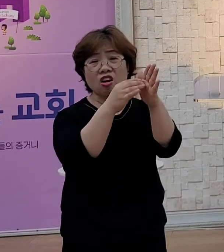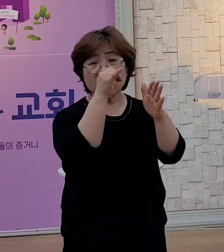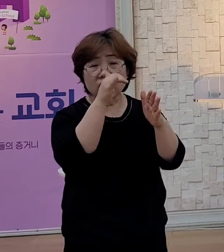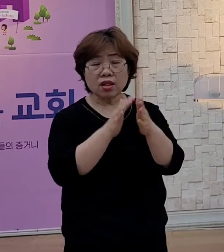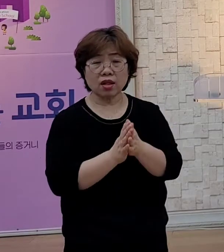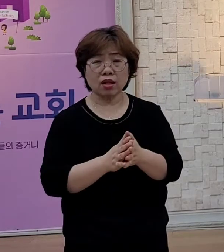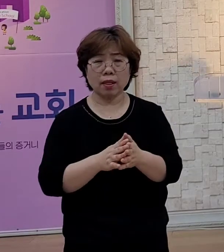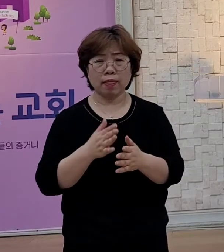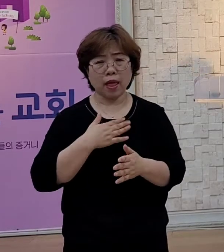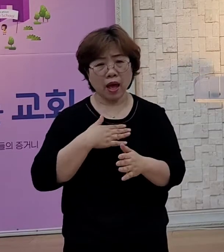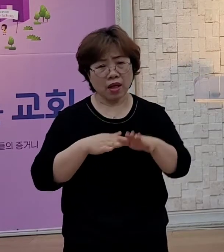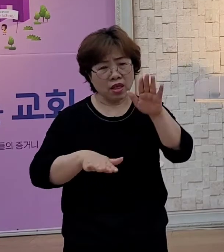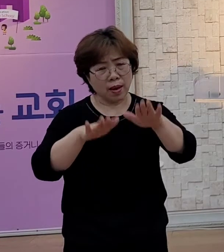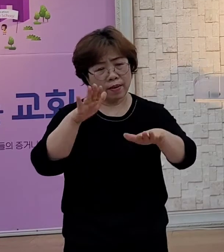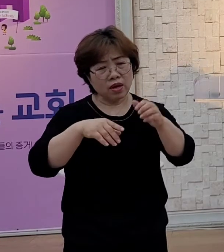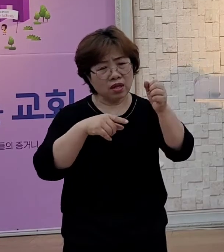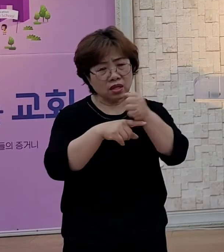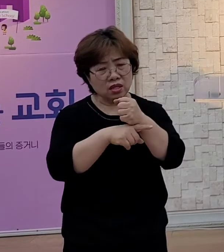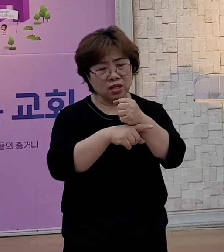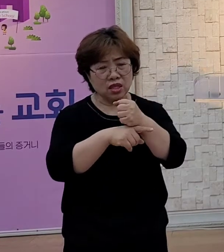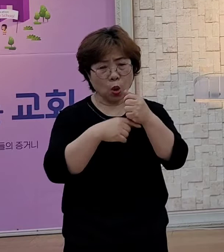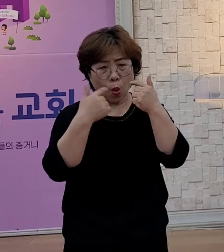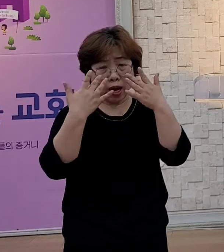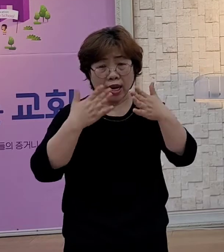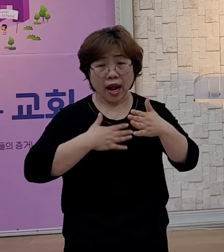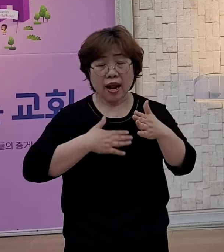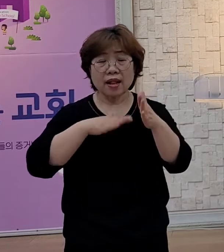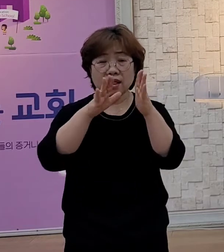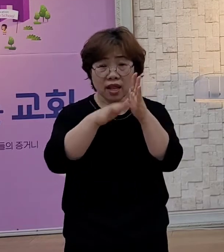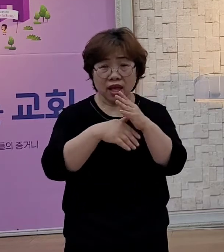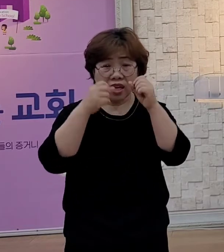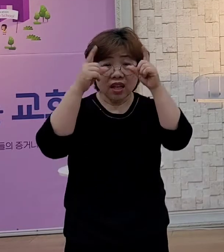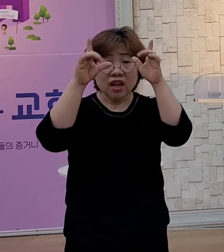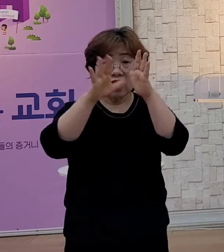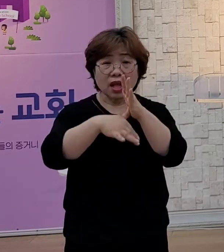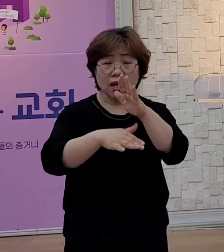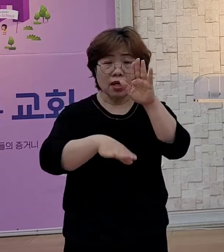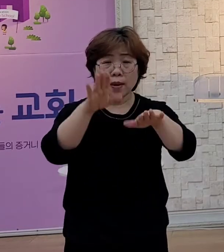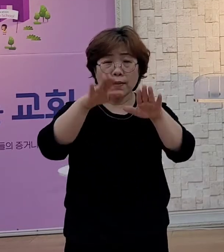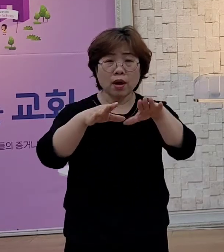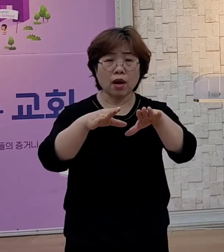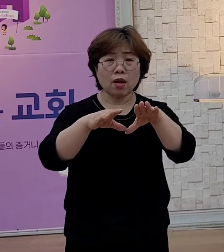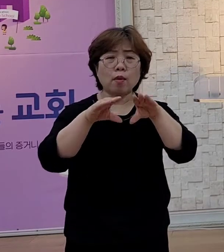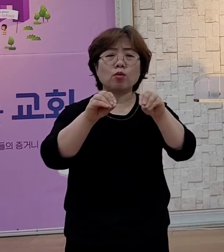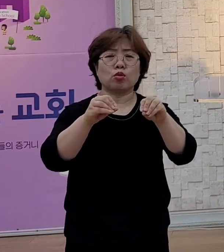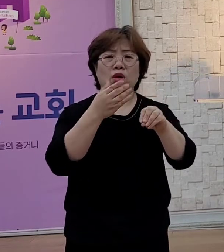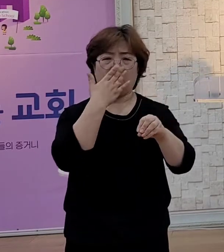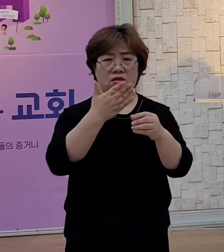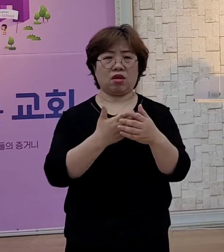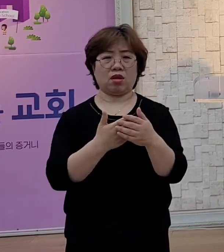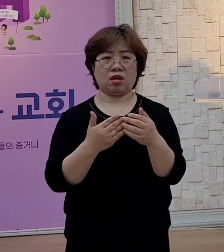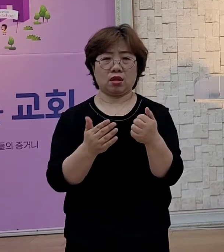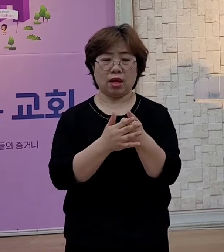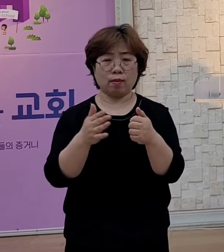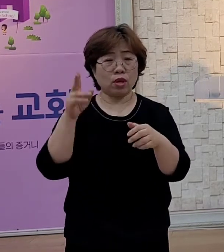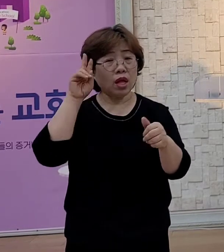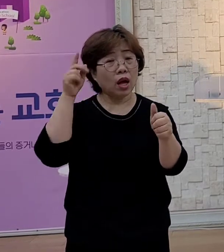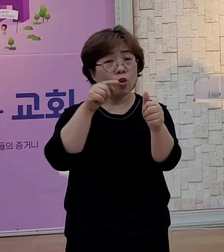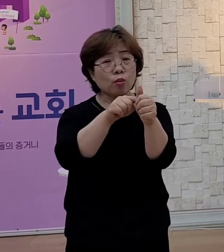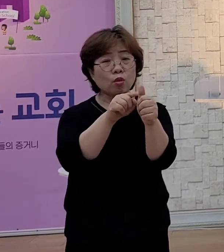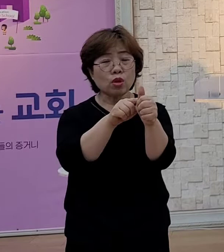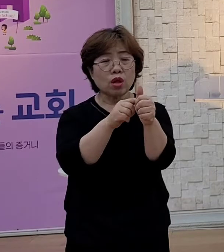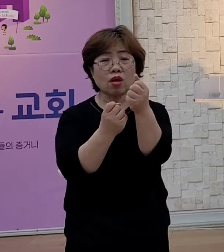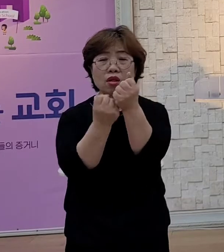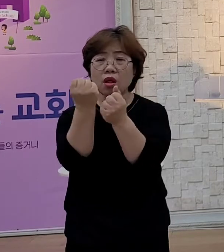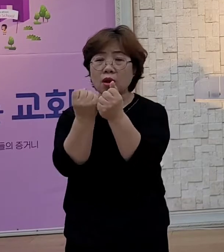알아야 내가 차별을 했는지 안 했는지 알 거 아니에요. 그래서 이 야고보는 두 번째로 설명하기를 그 실제 예를 들고